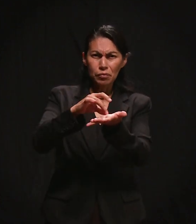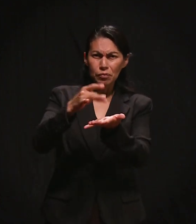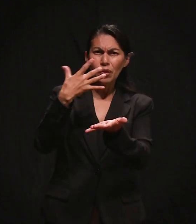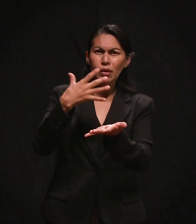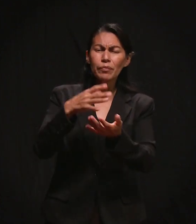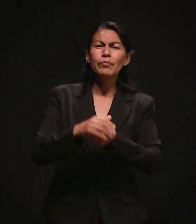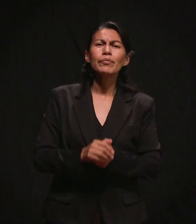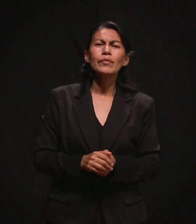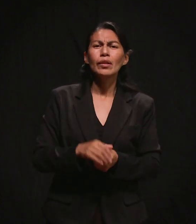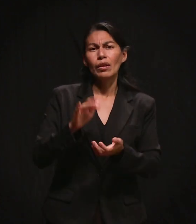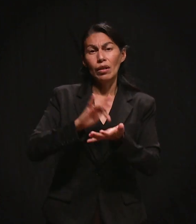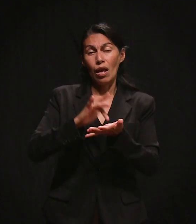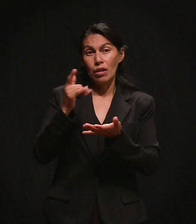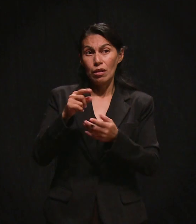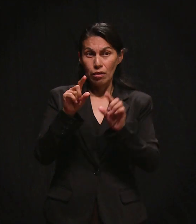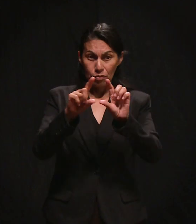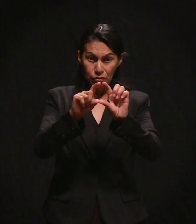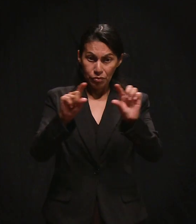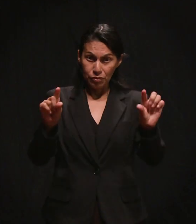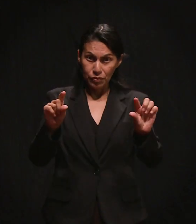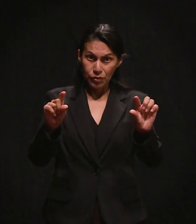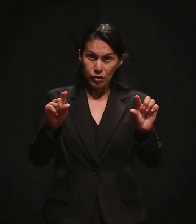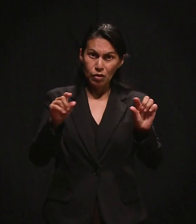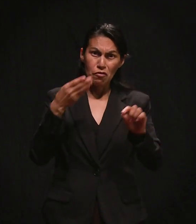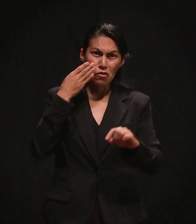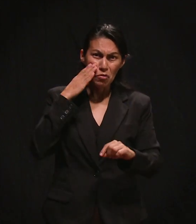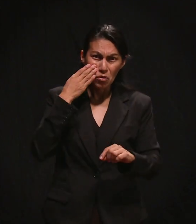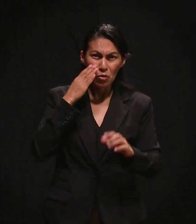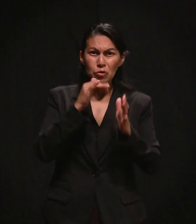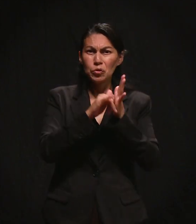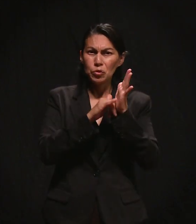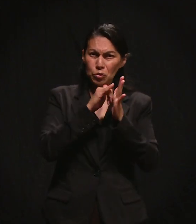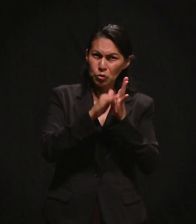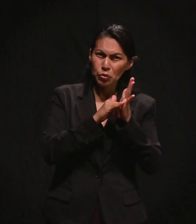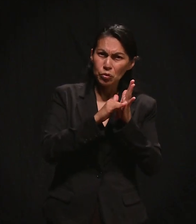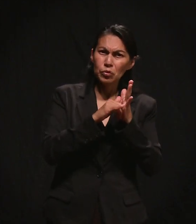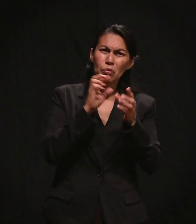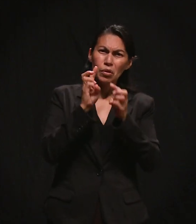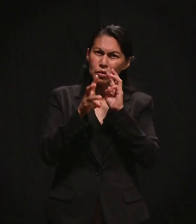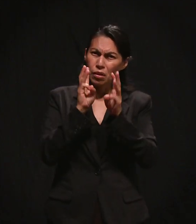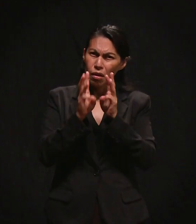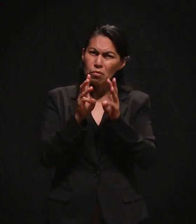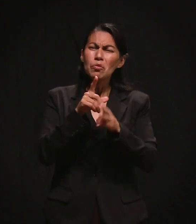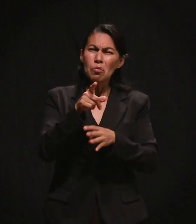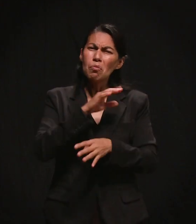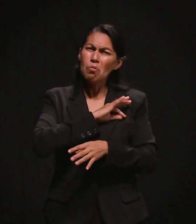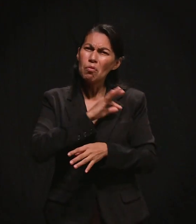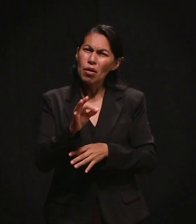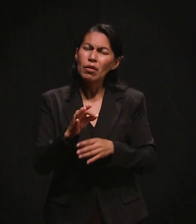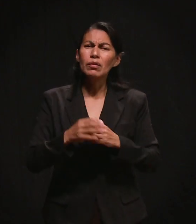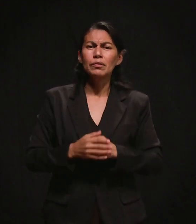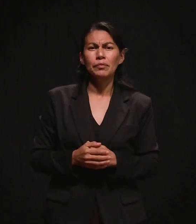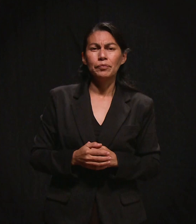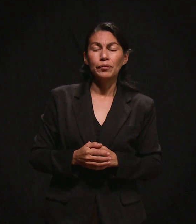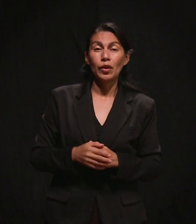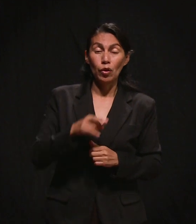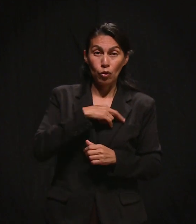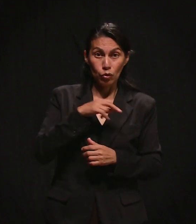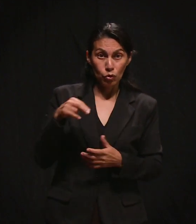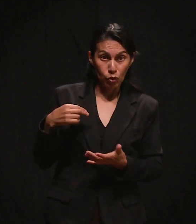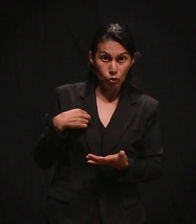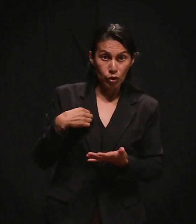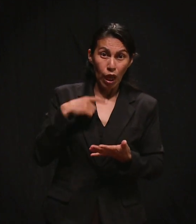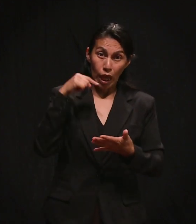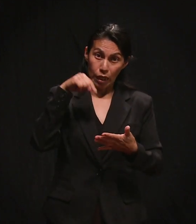pasando en pantalla, nosotros podamos hacer público estas peticiones, estos agradecimientos